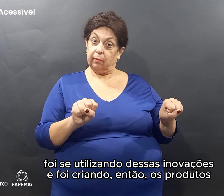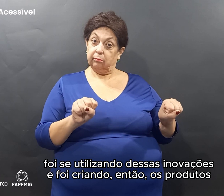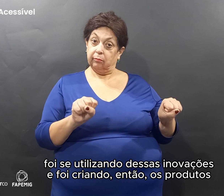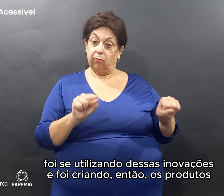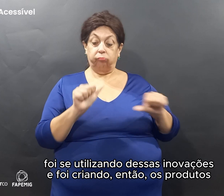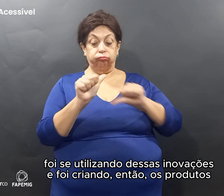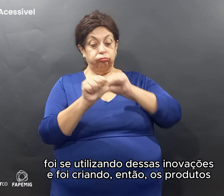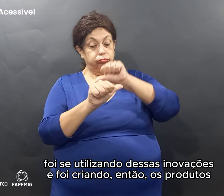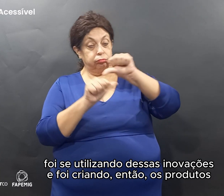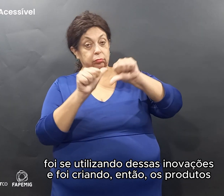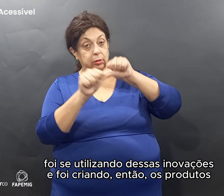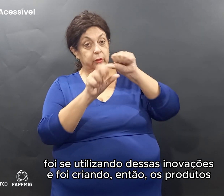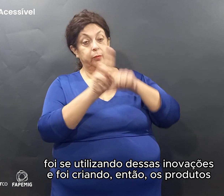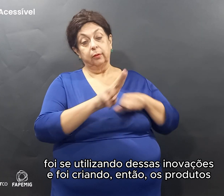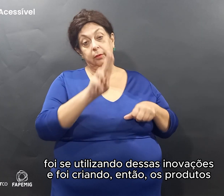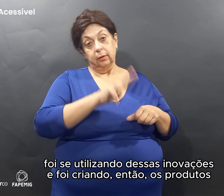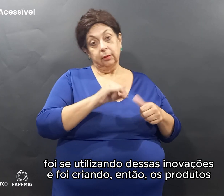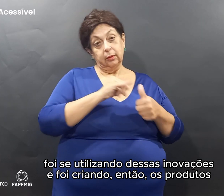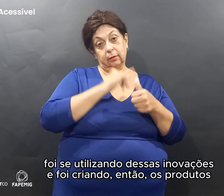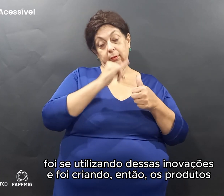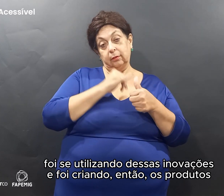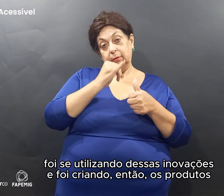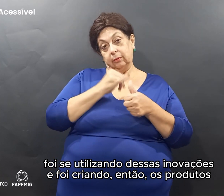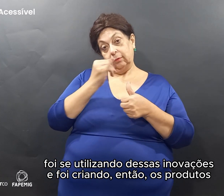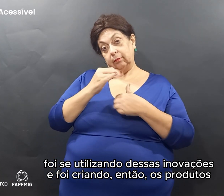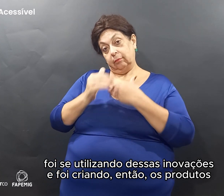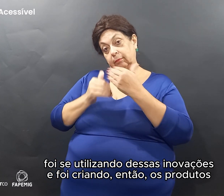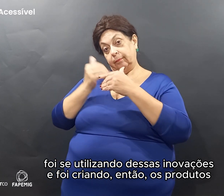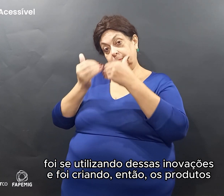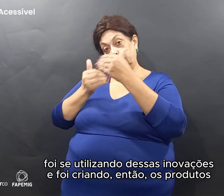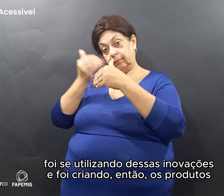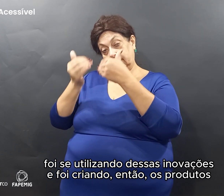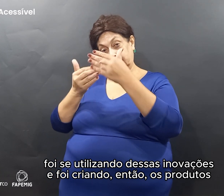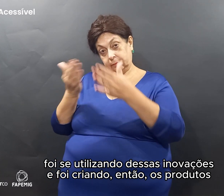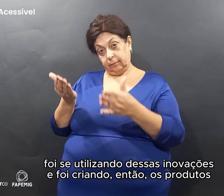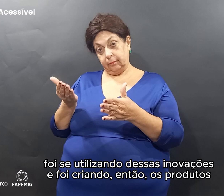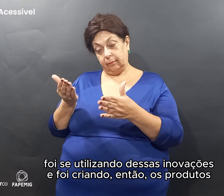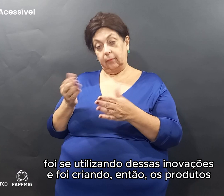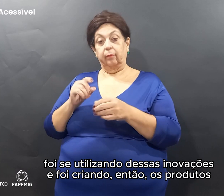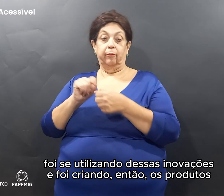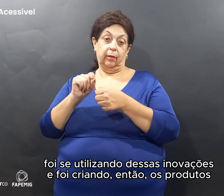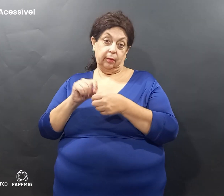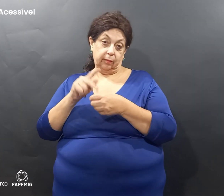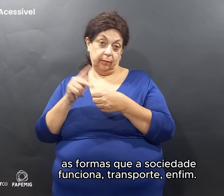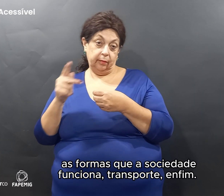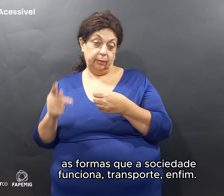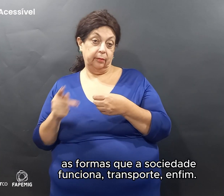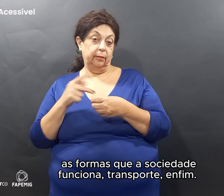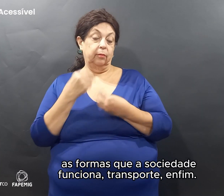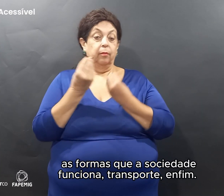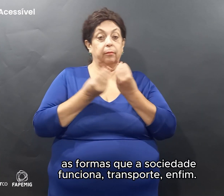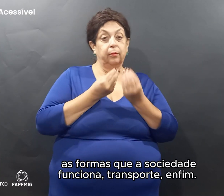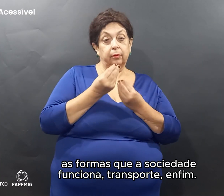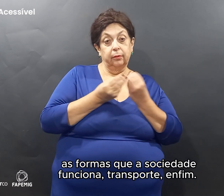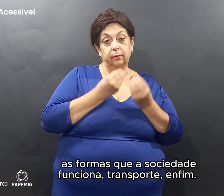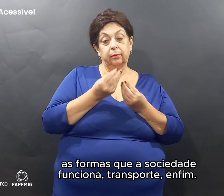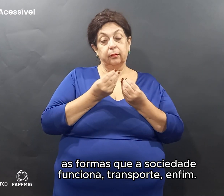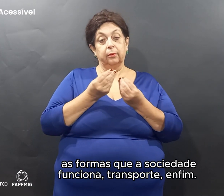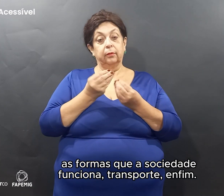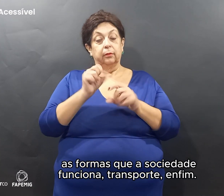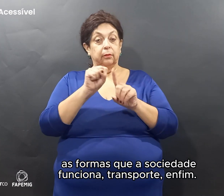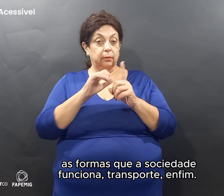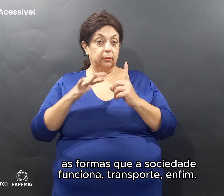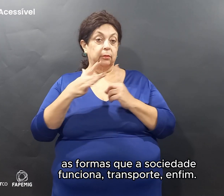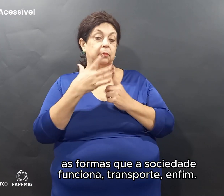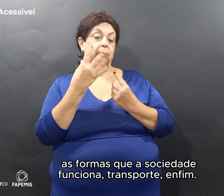foi se utilizando dessas inovações e foi criando, então, os produtos, as formas de que a